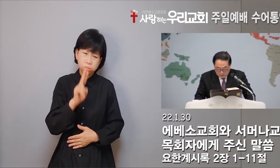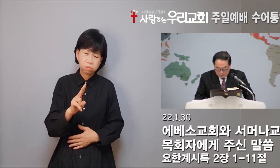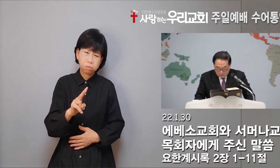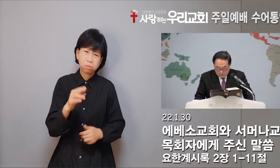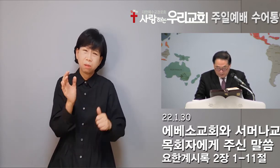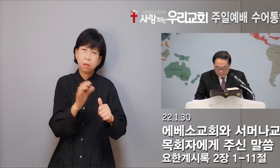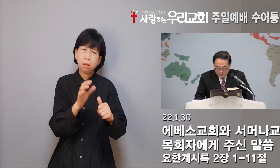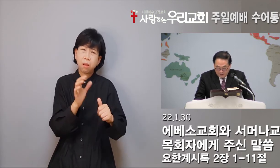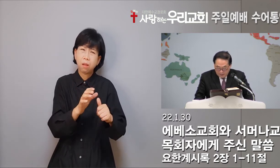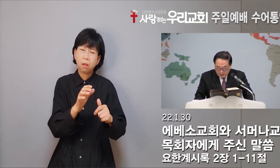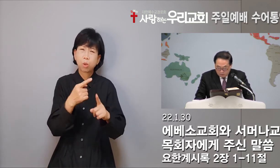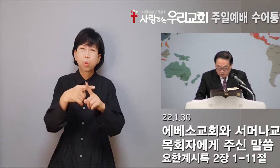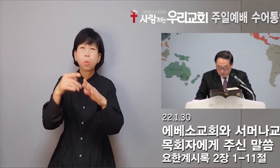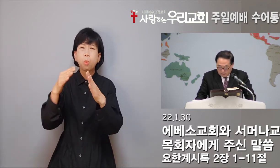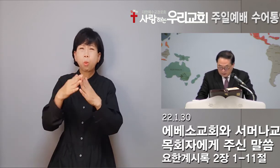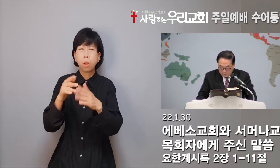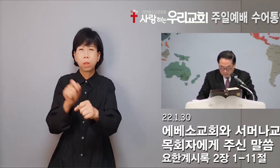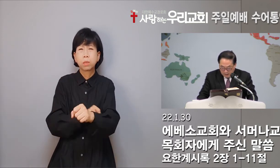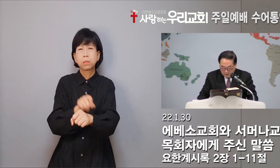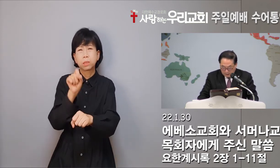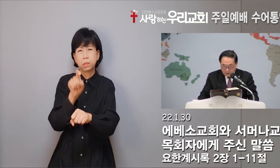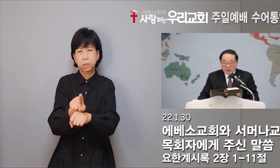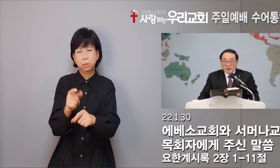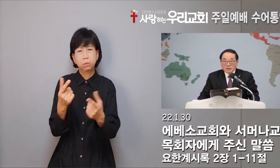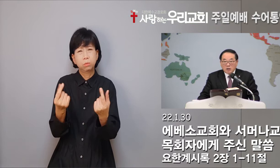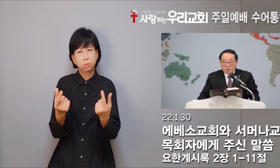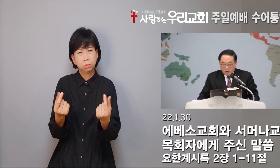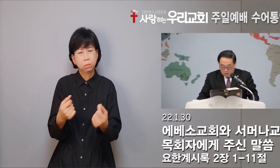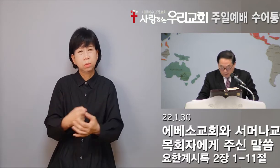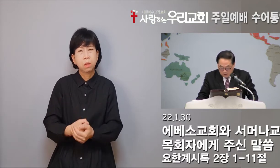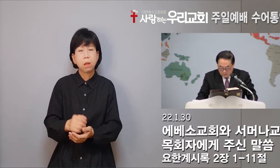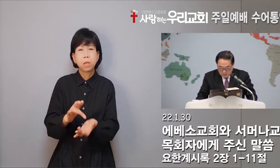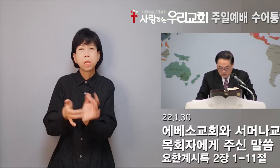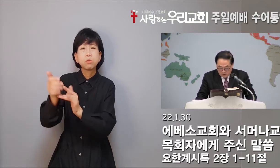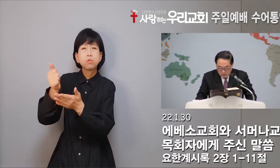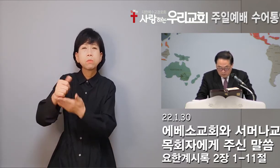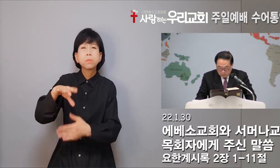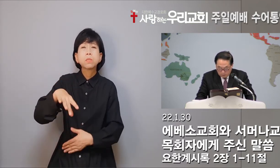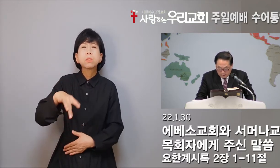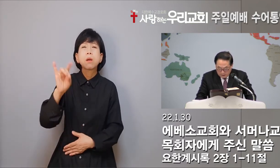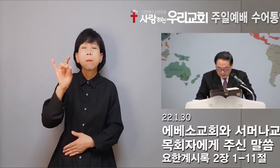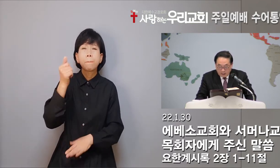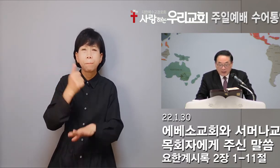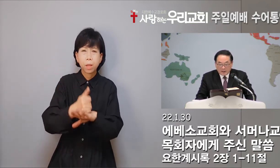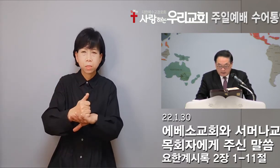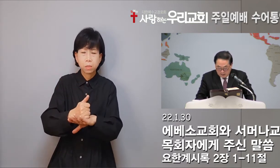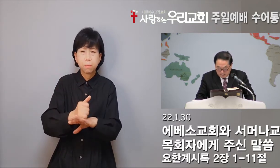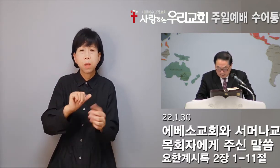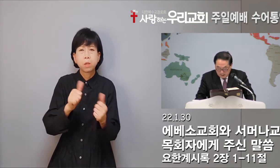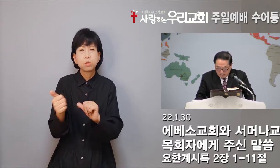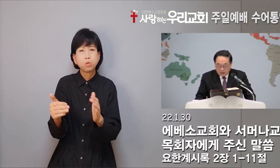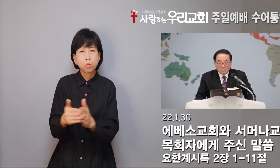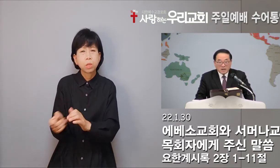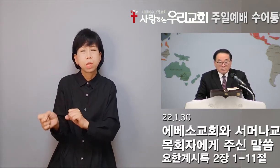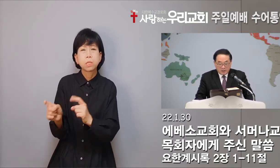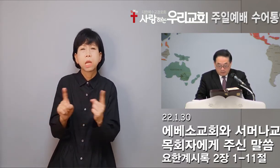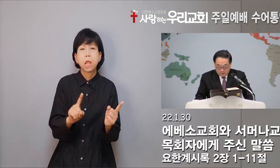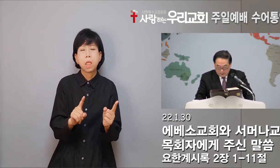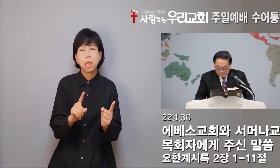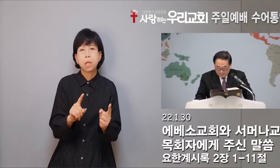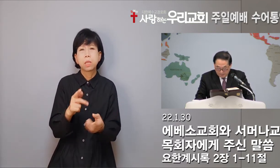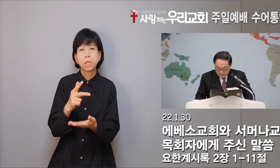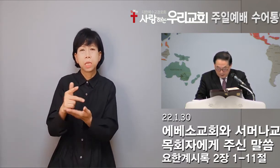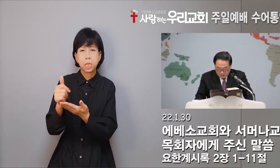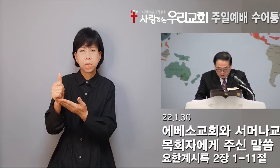교회의 특징입니다. 예수님은 자신을 말할 때 처음이요 마지막이요 죽었다가 살아나시니 이렇게